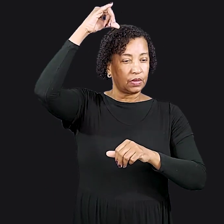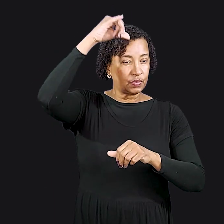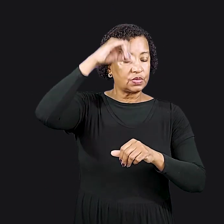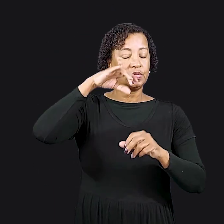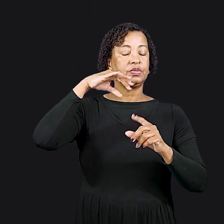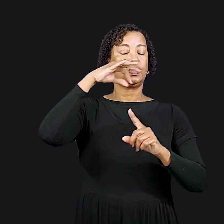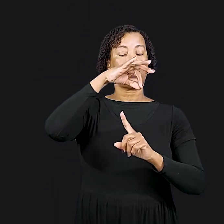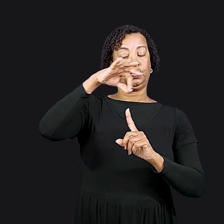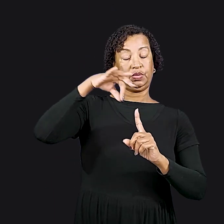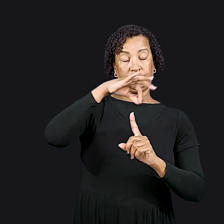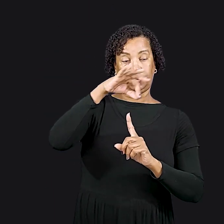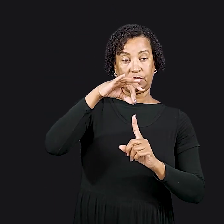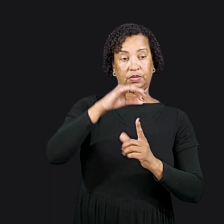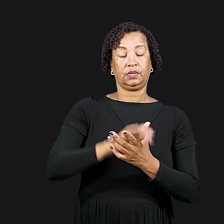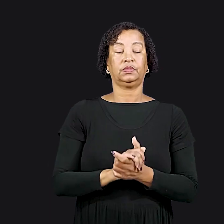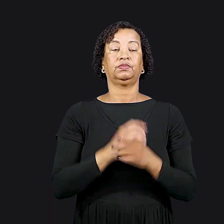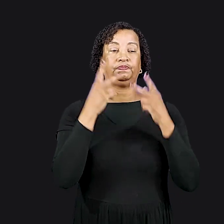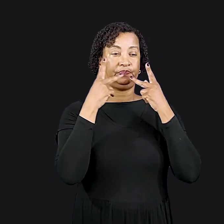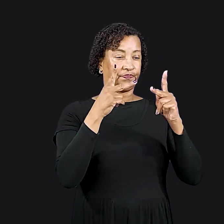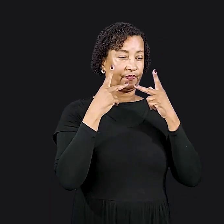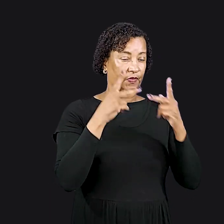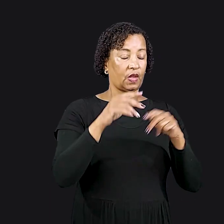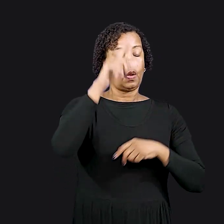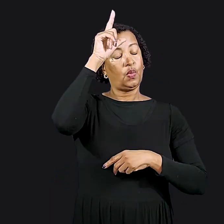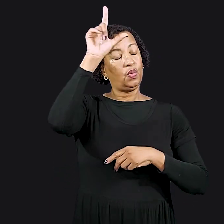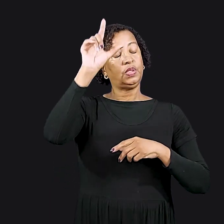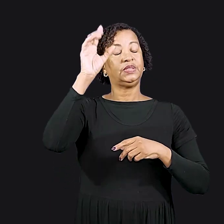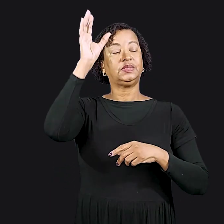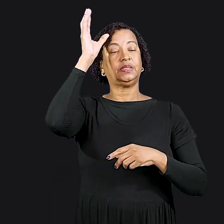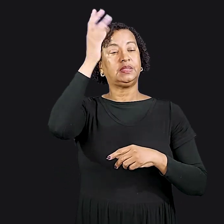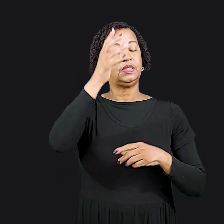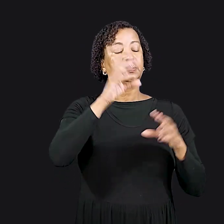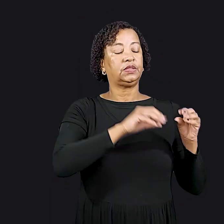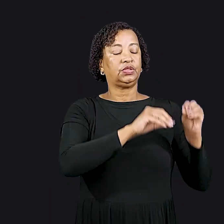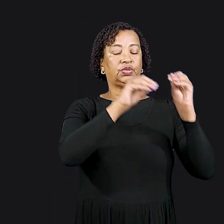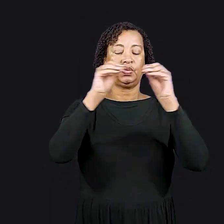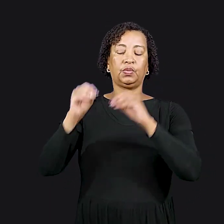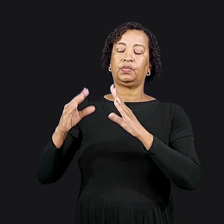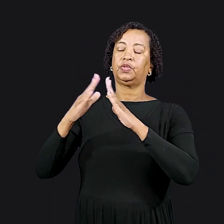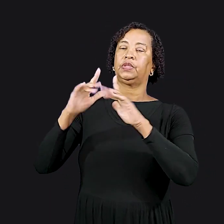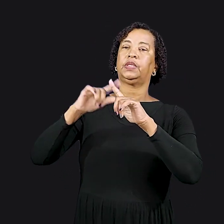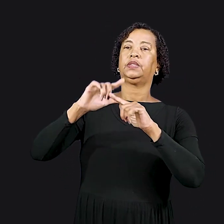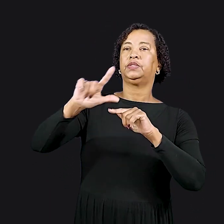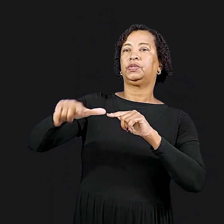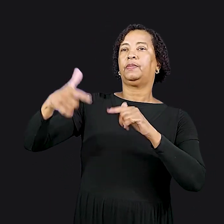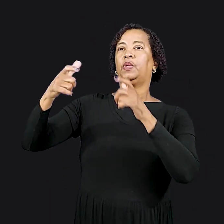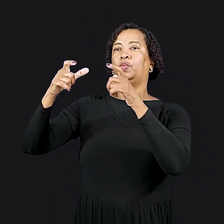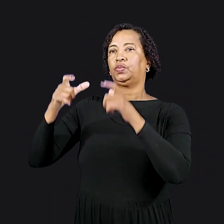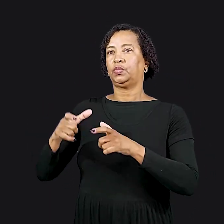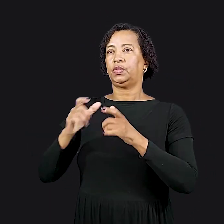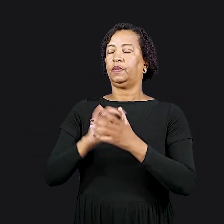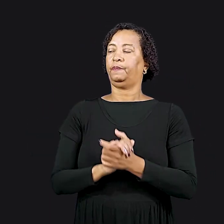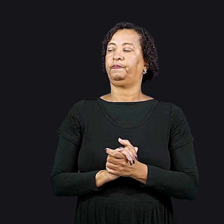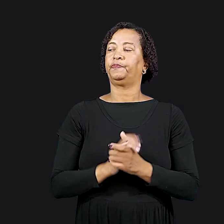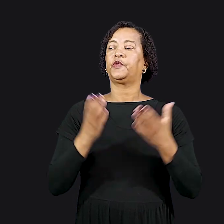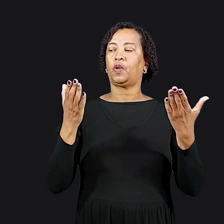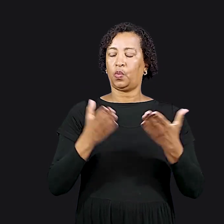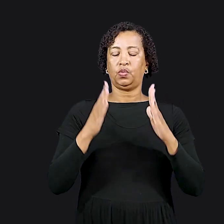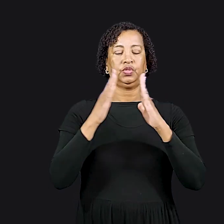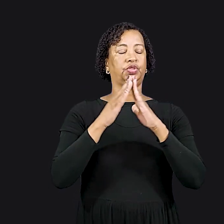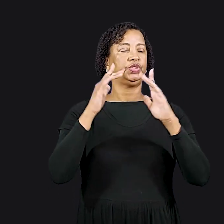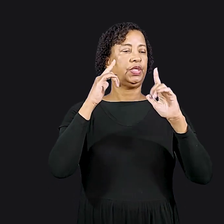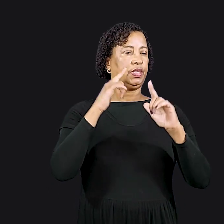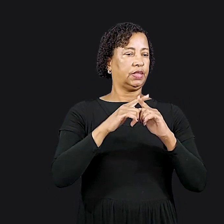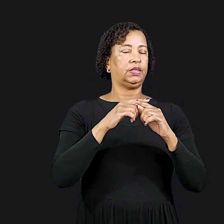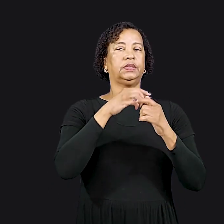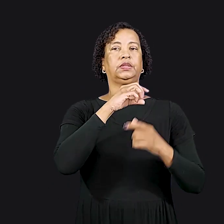Espírito Santo nas pregações, os líderes decidiram deslocar a igreja para outro local. Hoje, essa